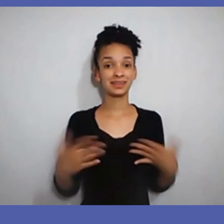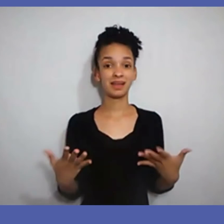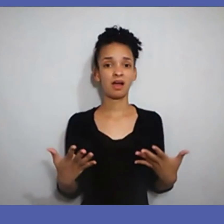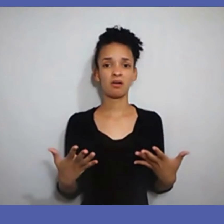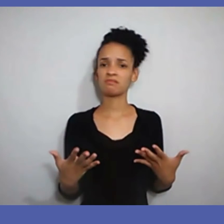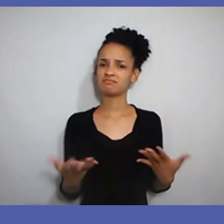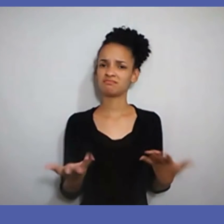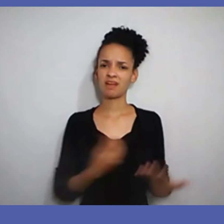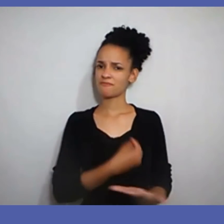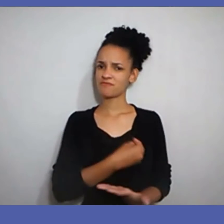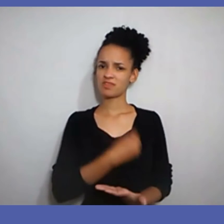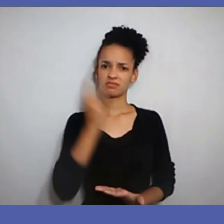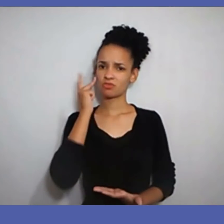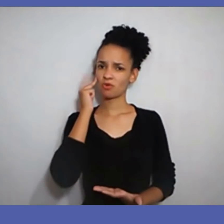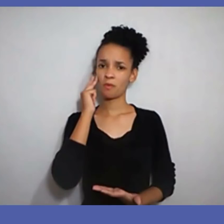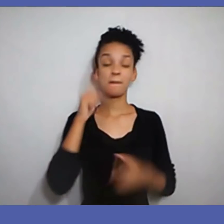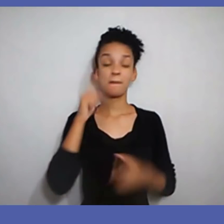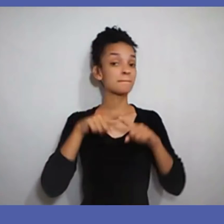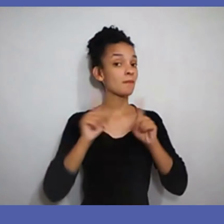só que